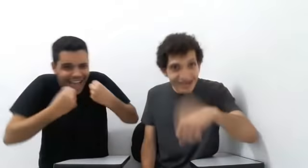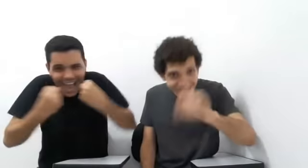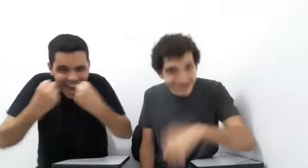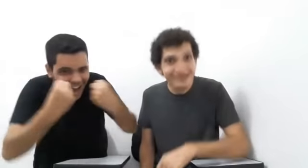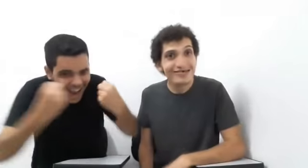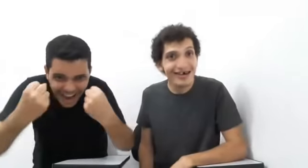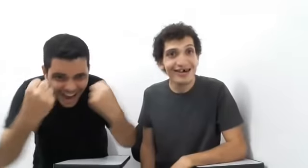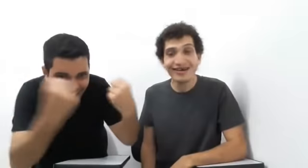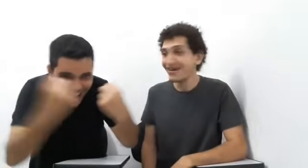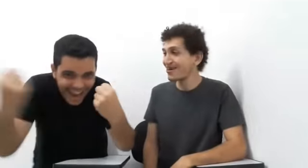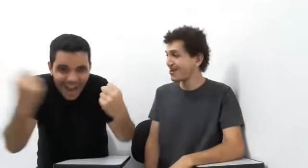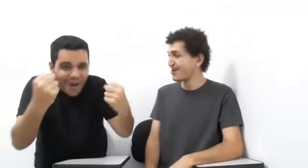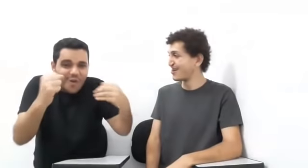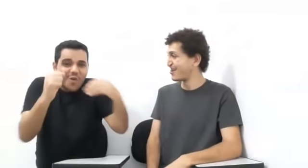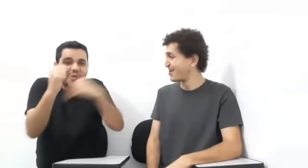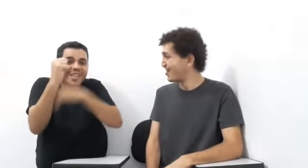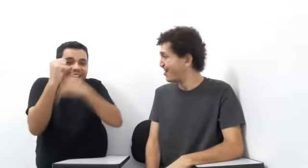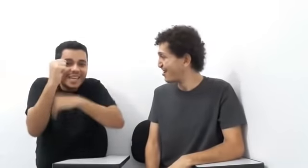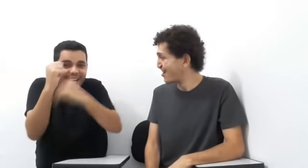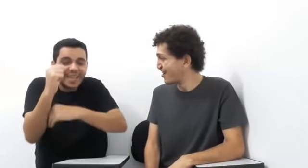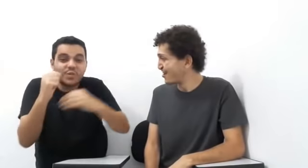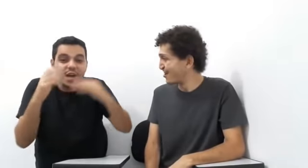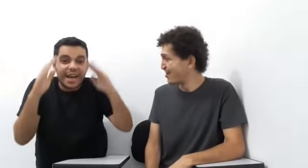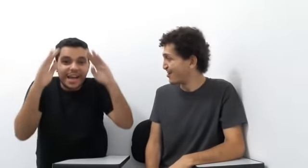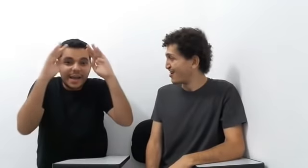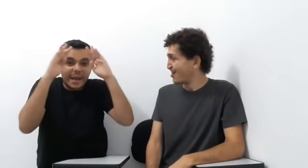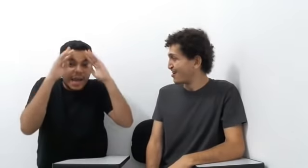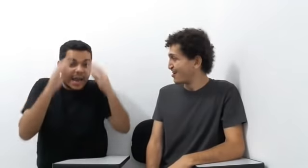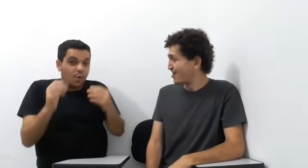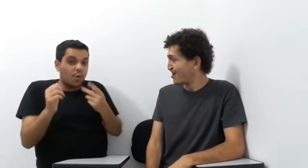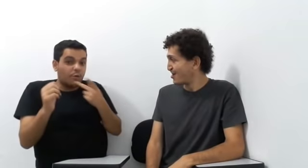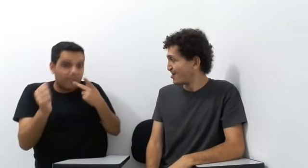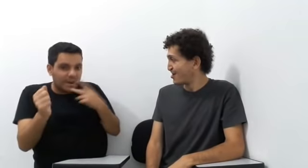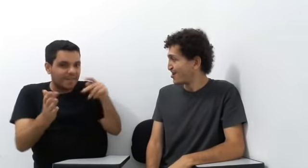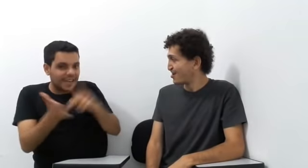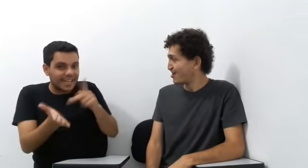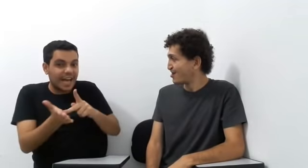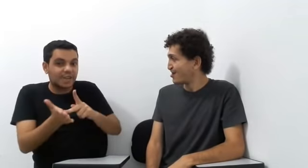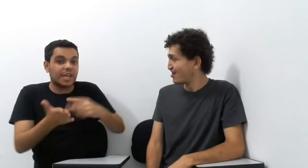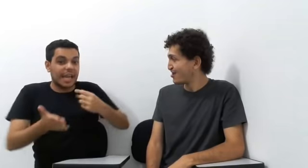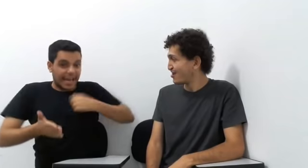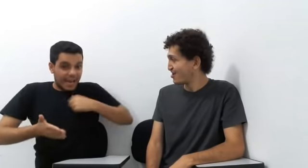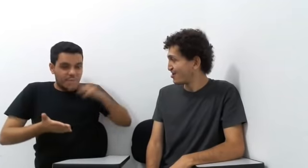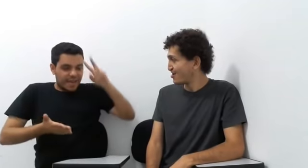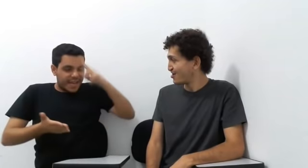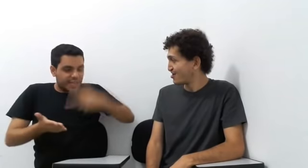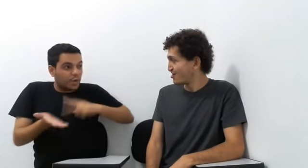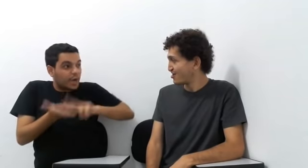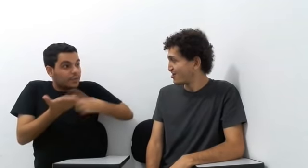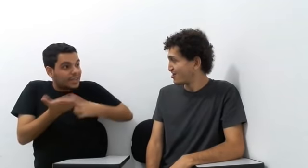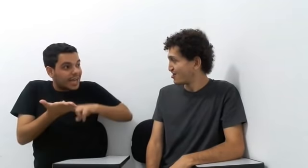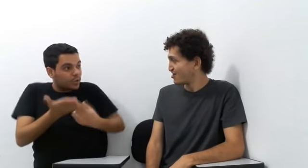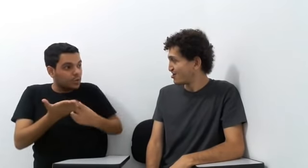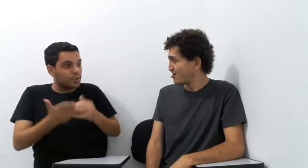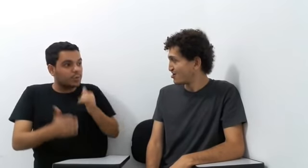consegue, né? O segredo vou falar a verdade, eu me traduzo, por